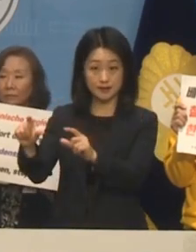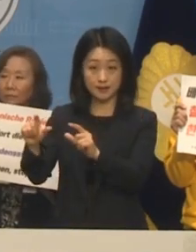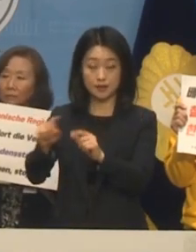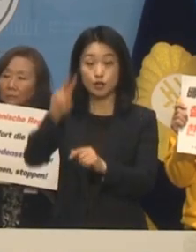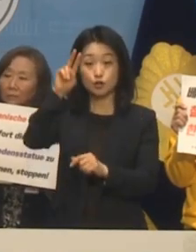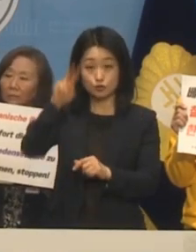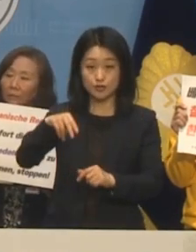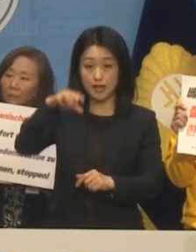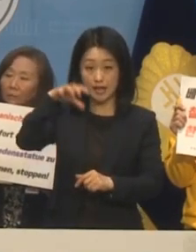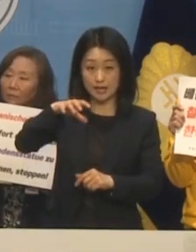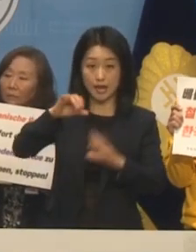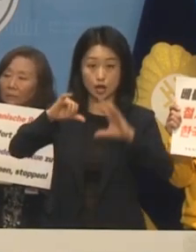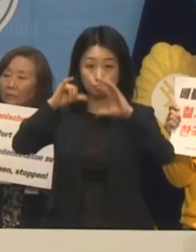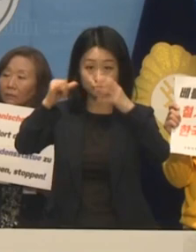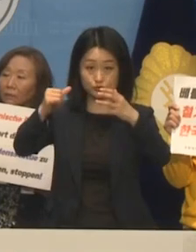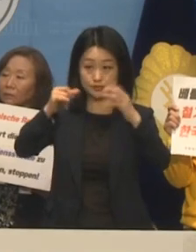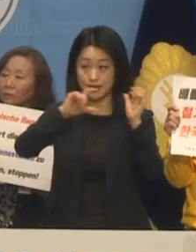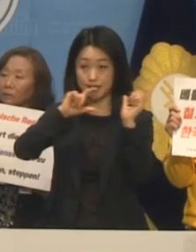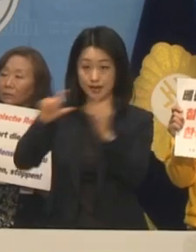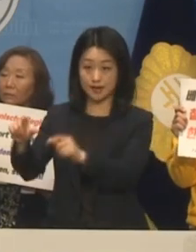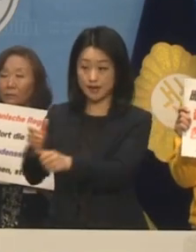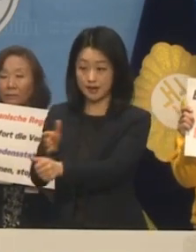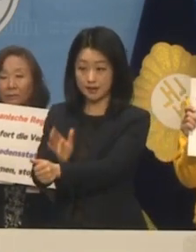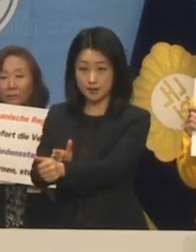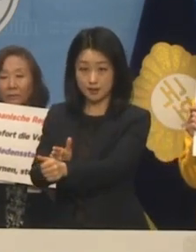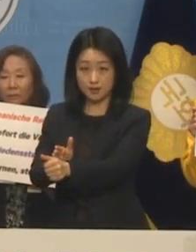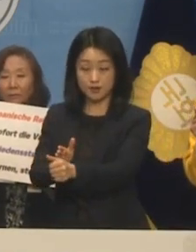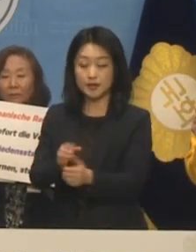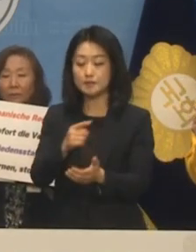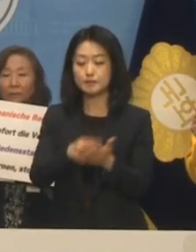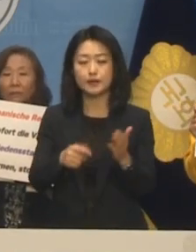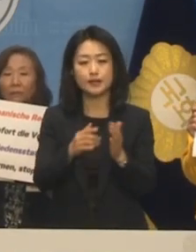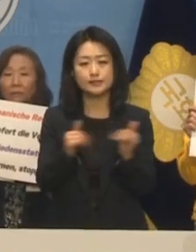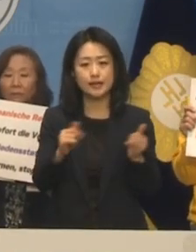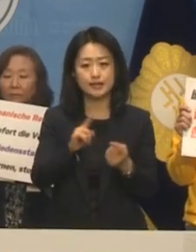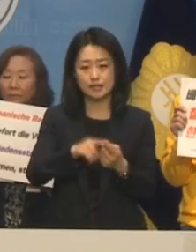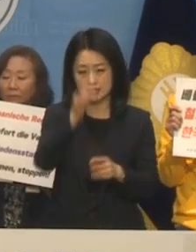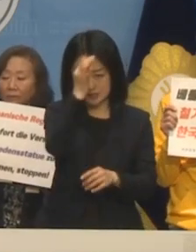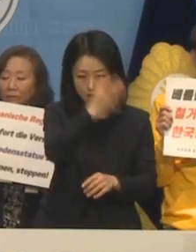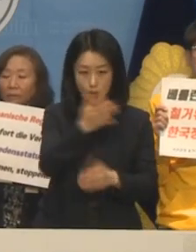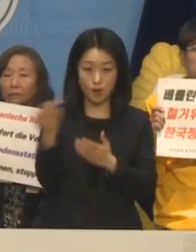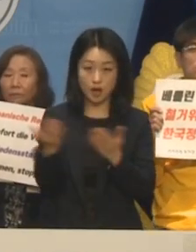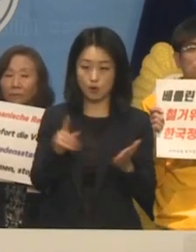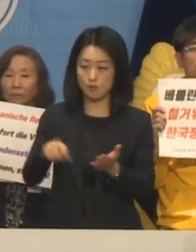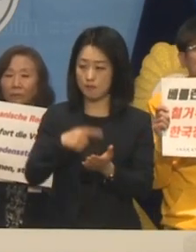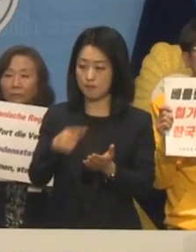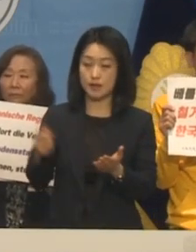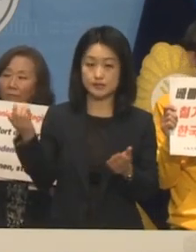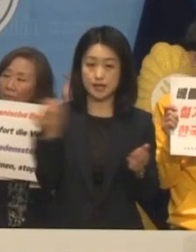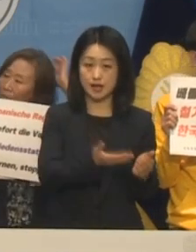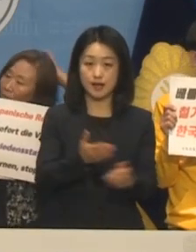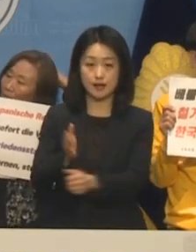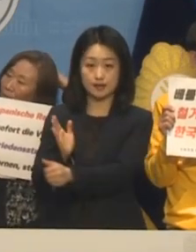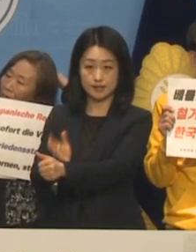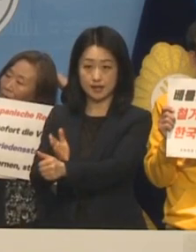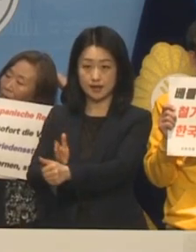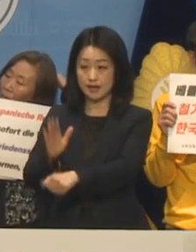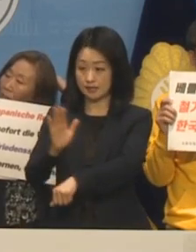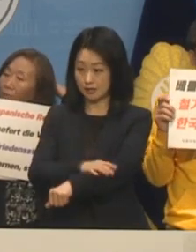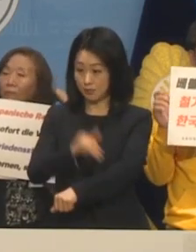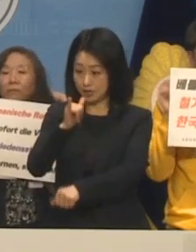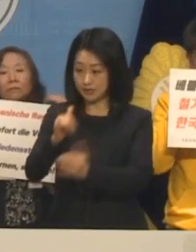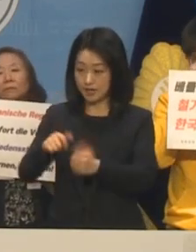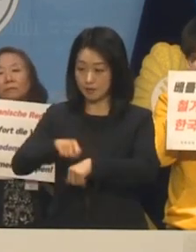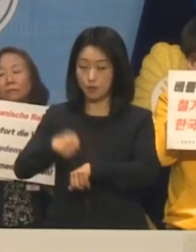유엔을 비롯한 국제사회의 공과 요구에 따라 피해자들에게 사죄하고 배상하라. 책임자를